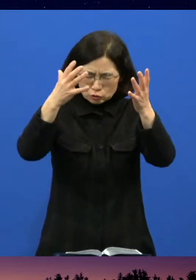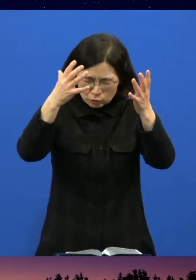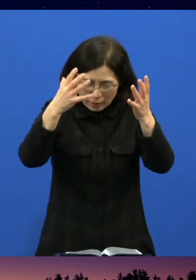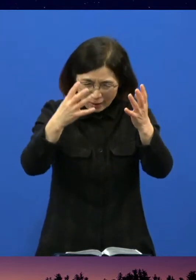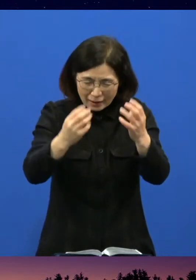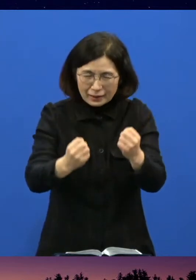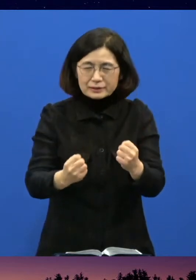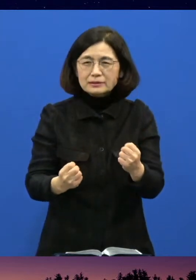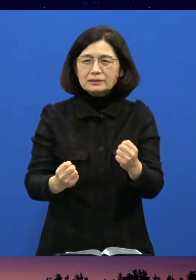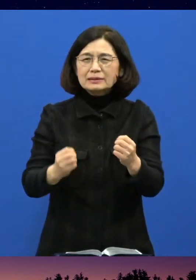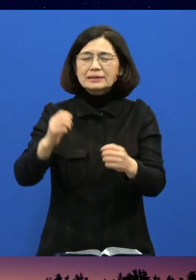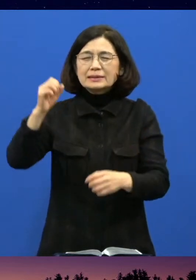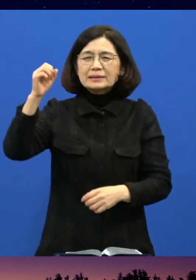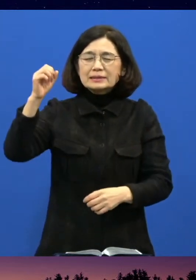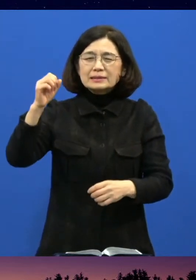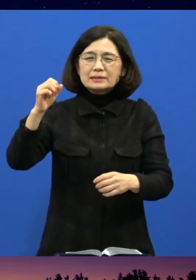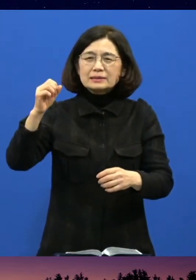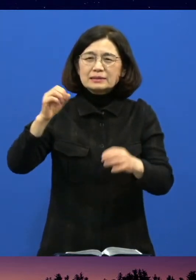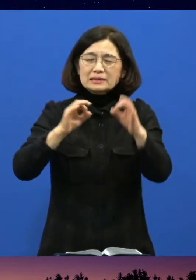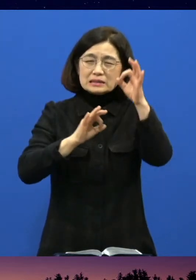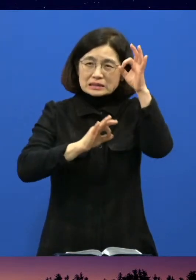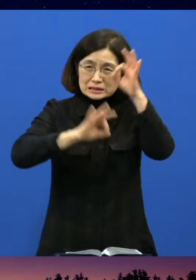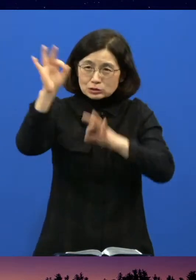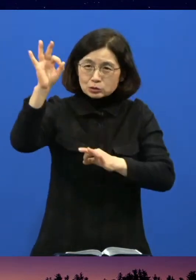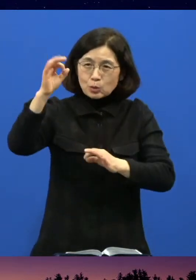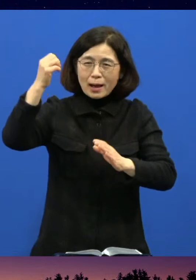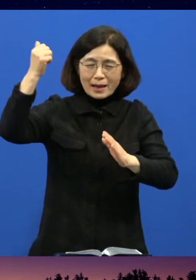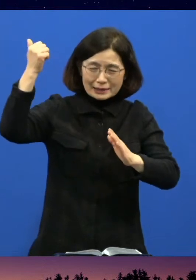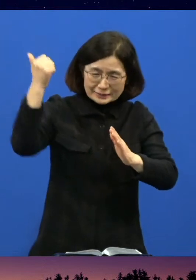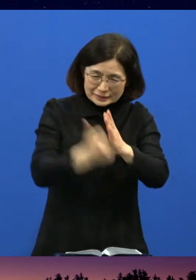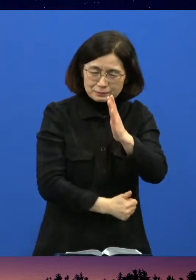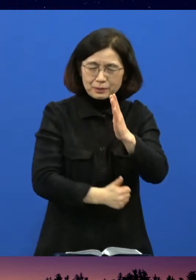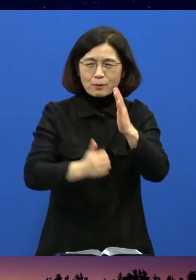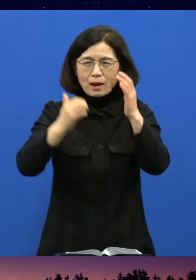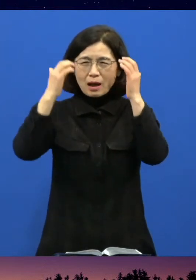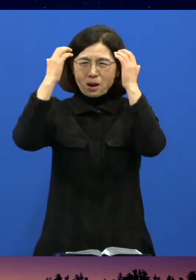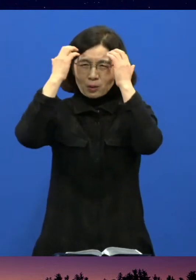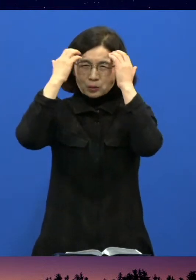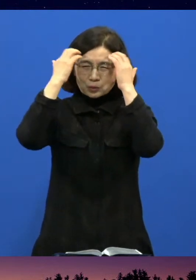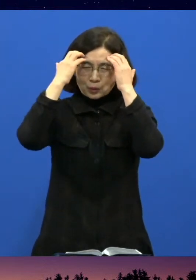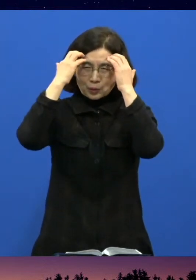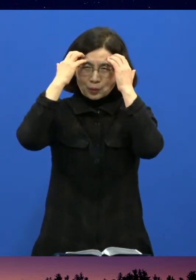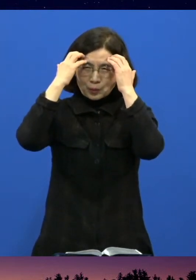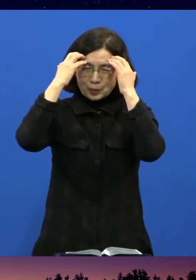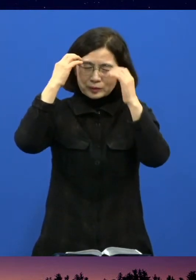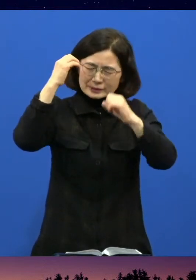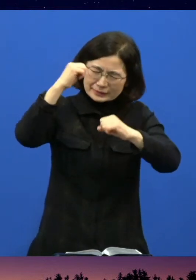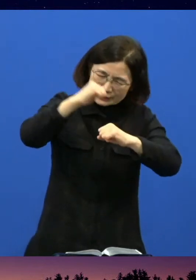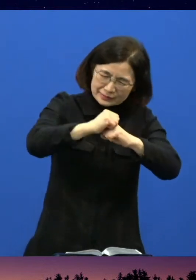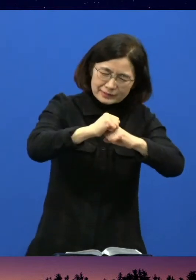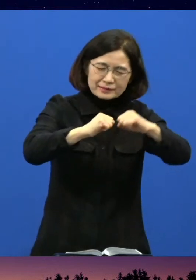경험과 실패와, 아브라함도 그렇잖아요, 여러분. 수 없는 아픔과 실패와